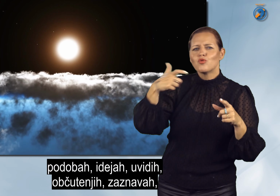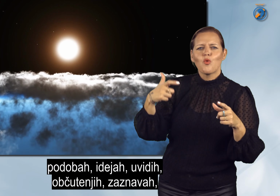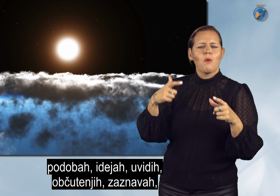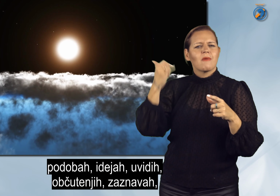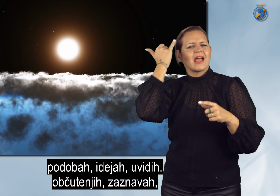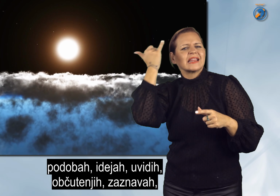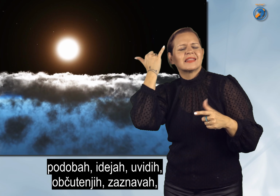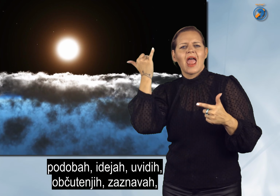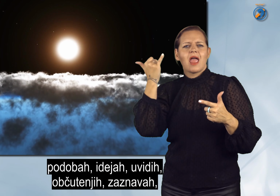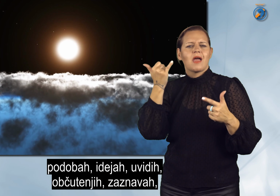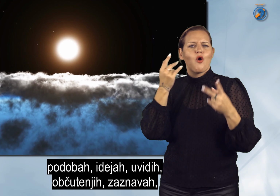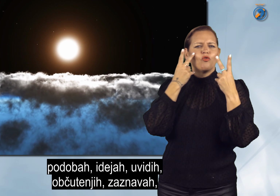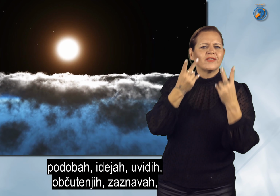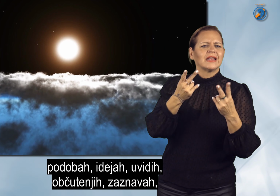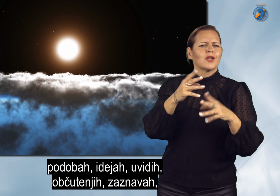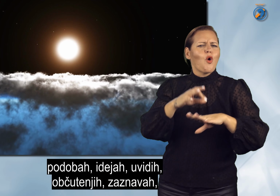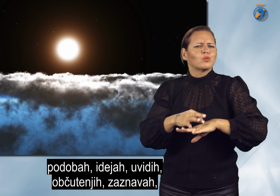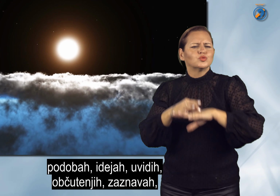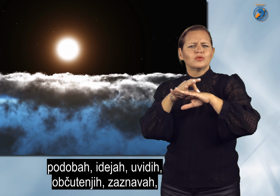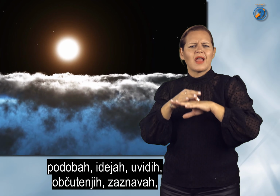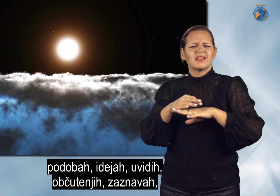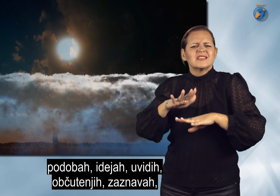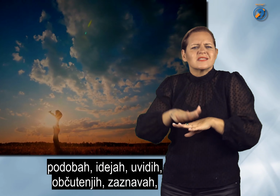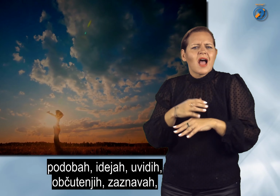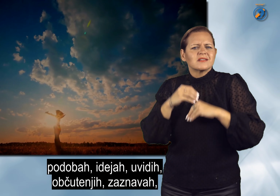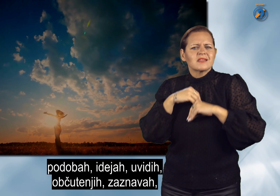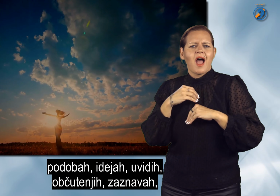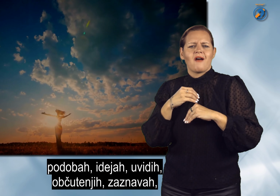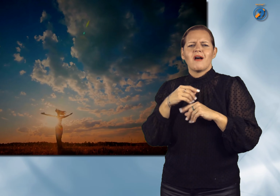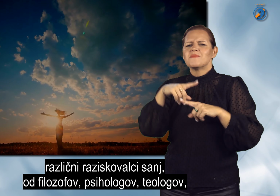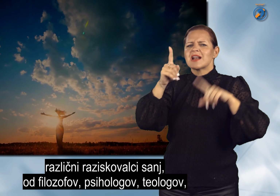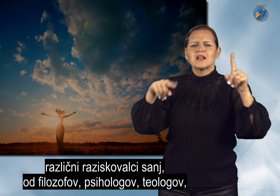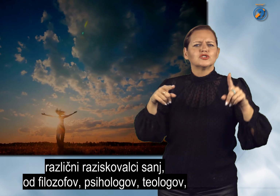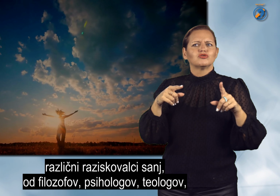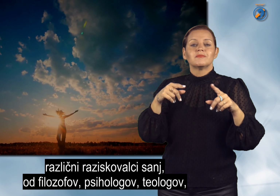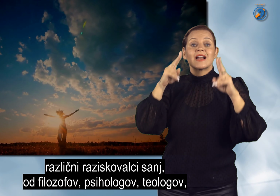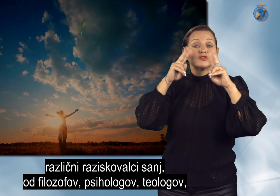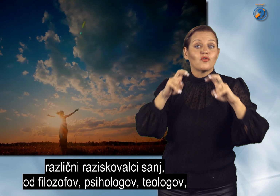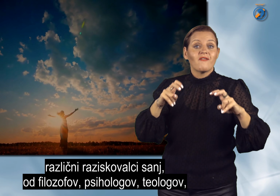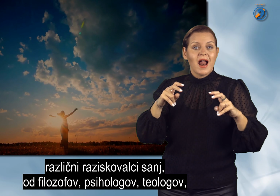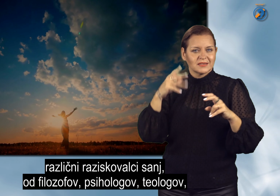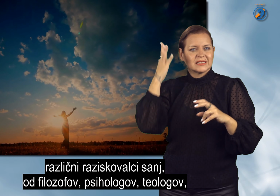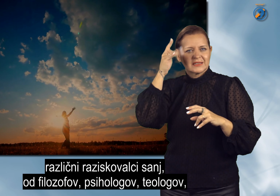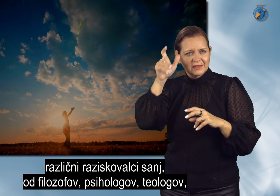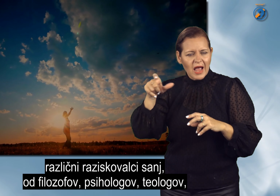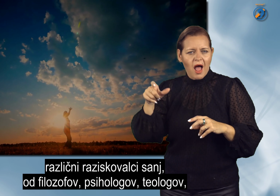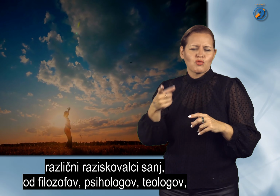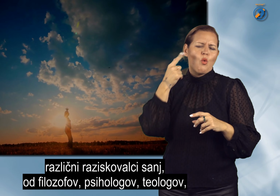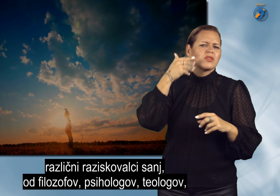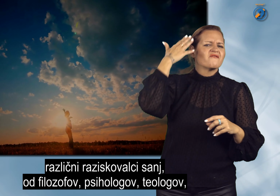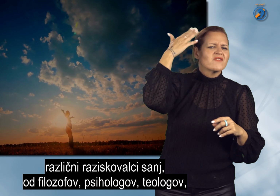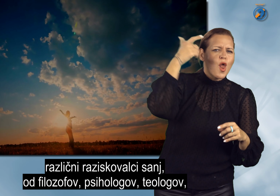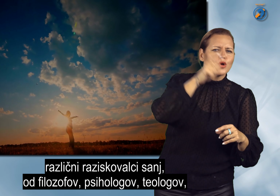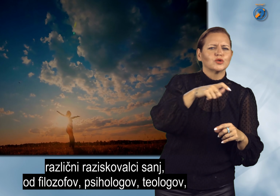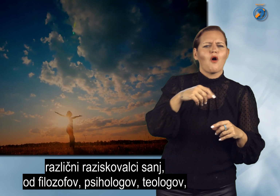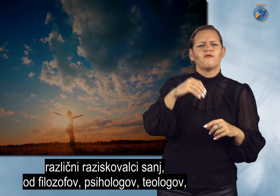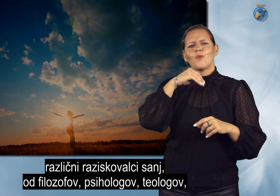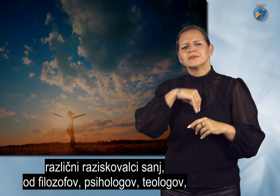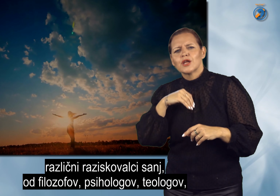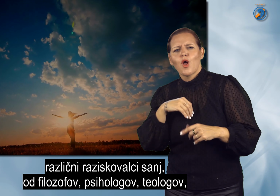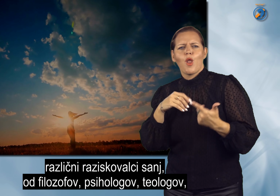idejah, uvidih, občutenjih, zaznavah. Različni raziskovalci sanj, od filozofov,